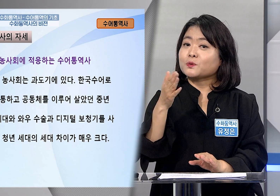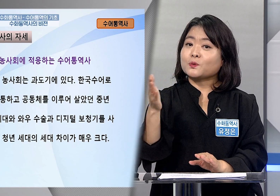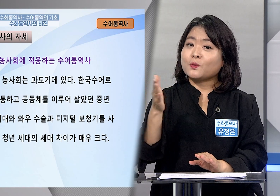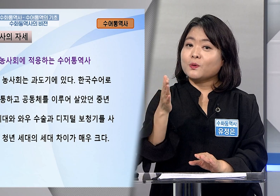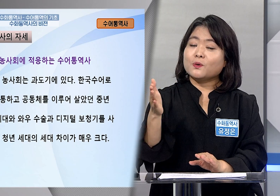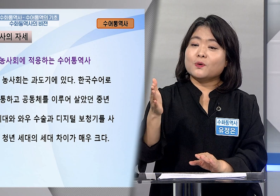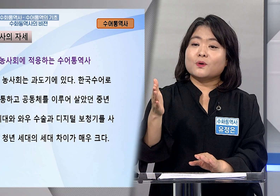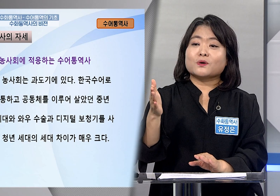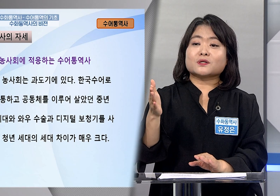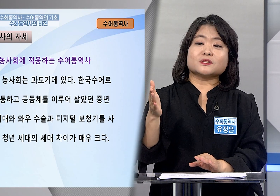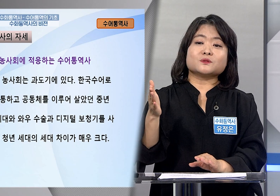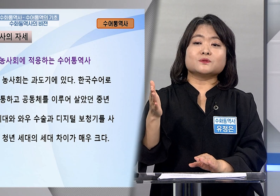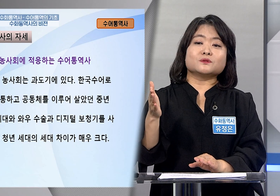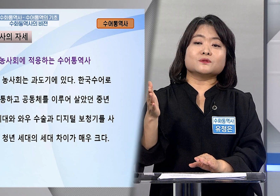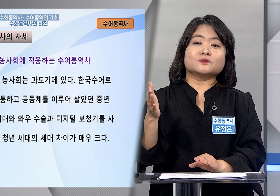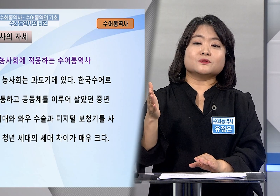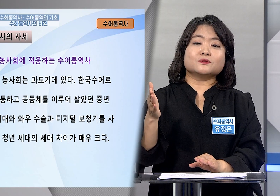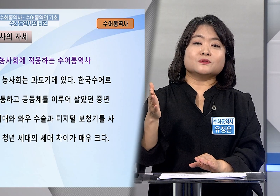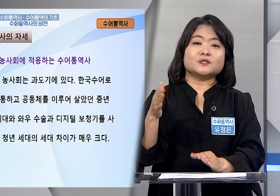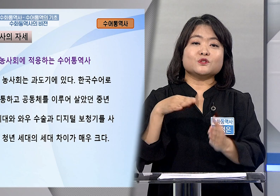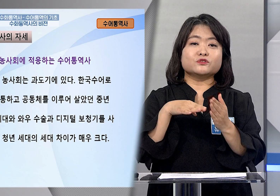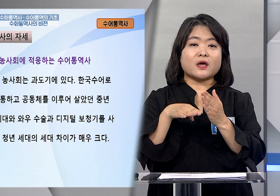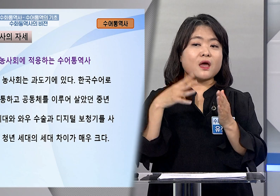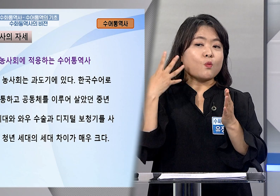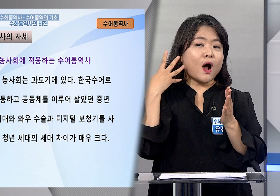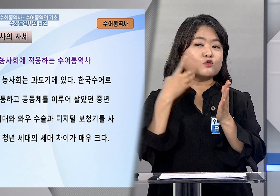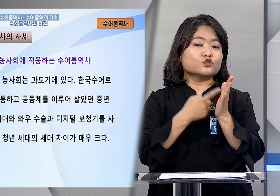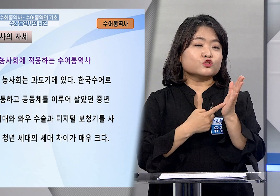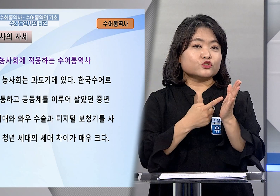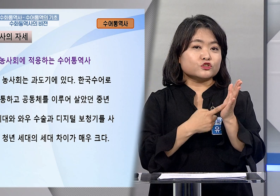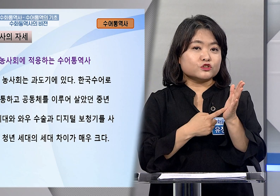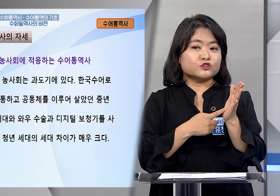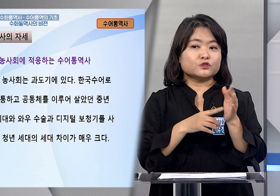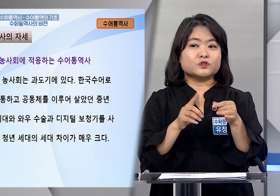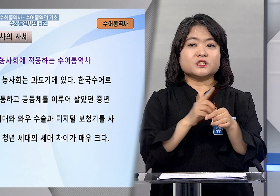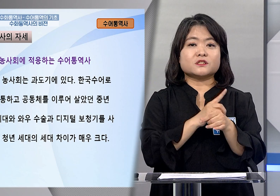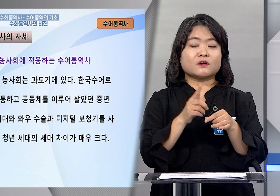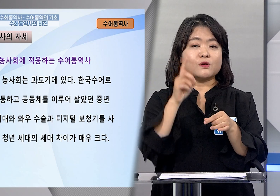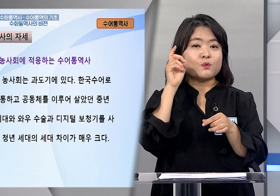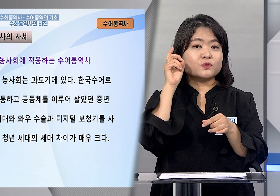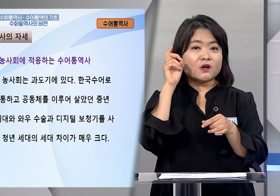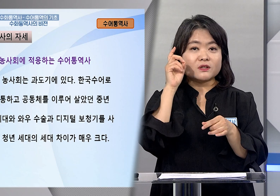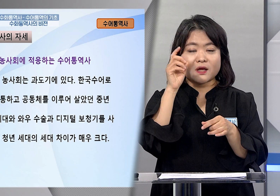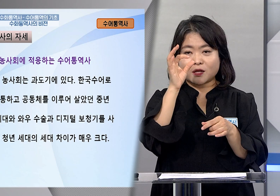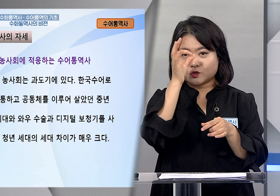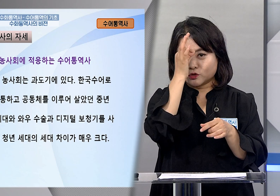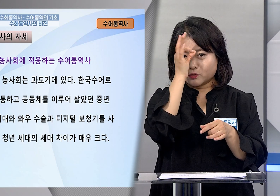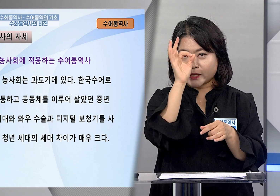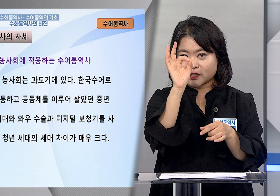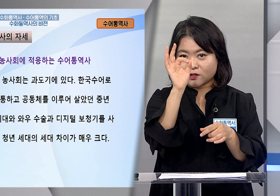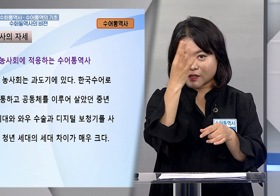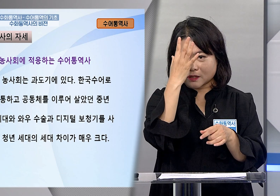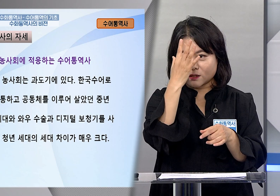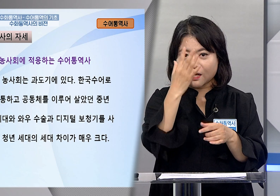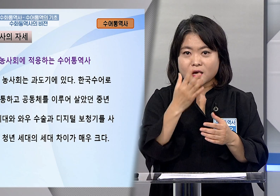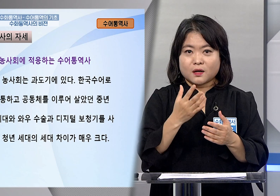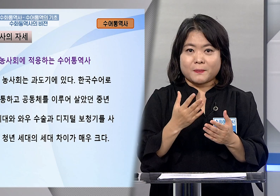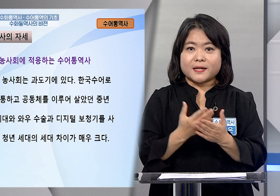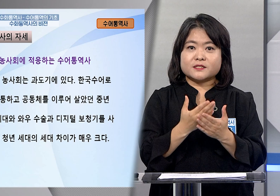정도. 그리고 이후에 와우 수술, 또 디지털 보청기의 아주 획기적인